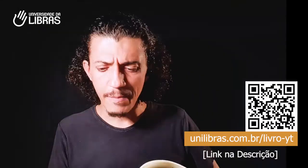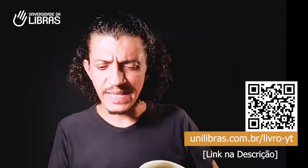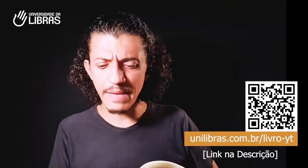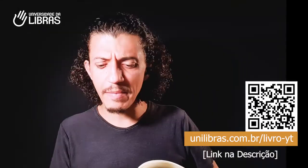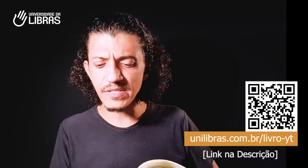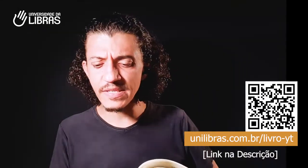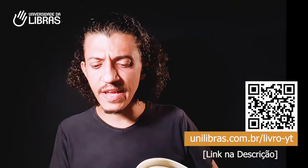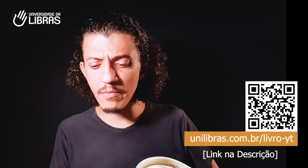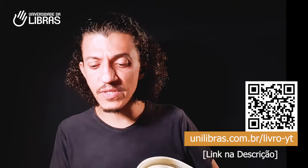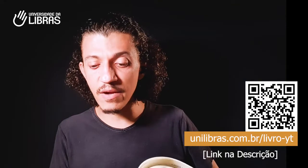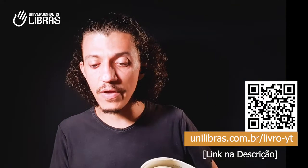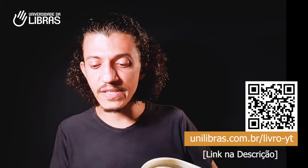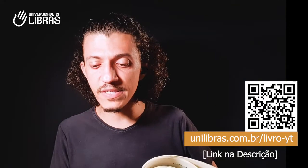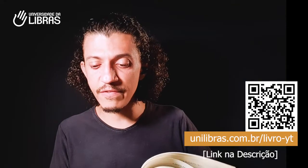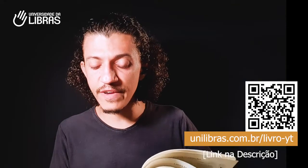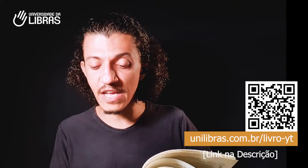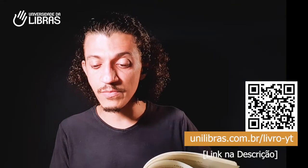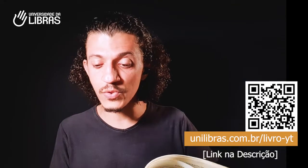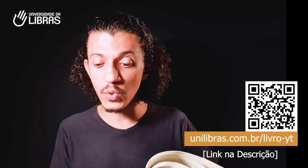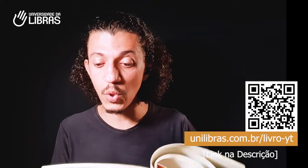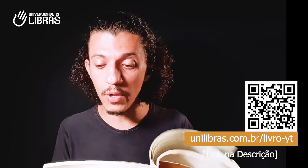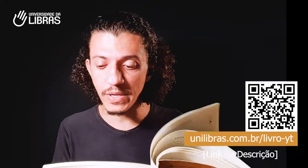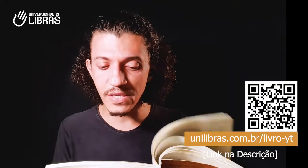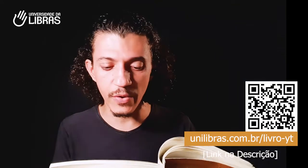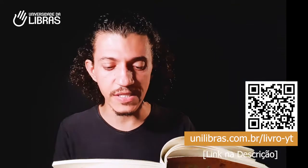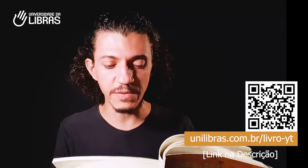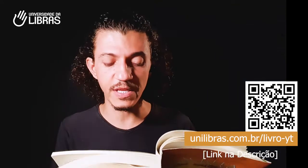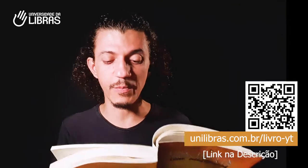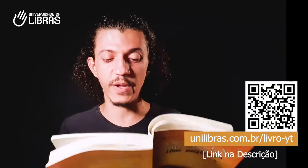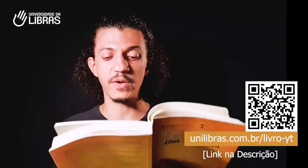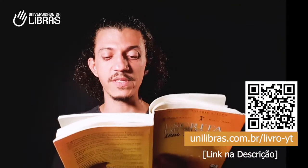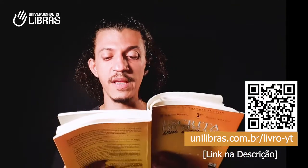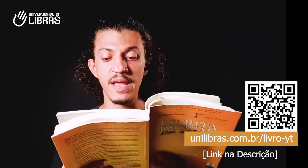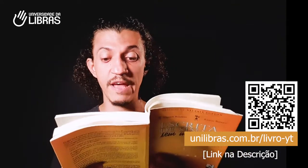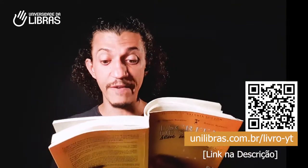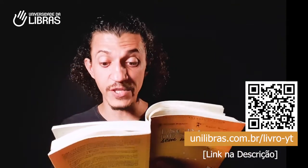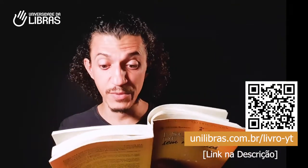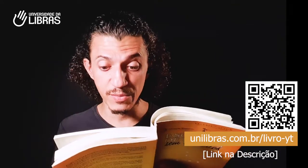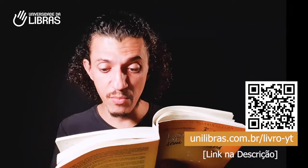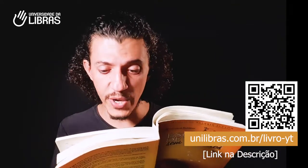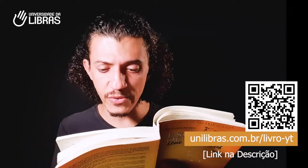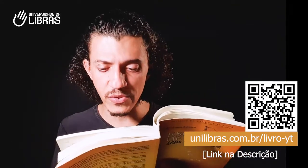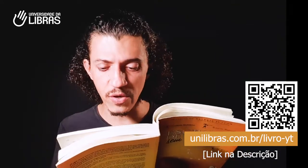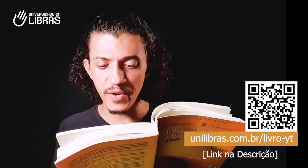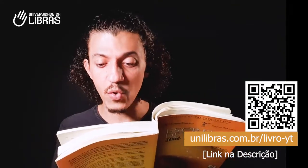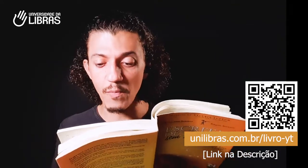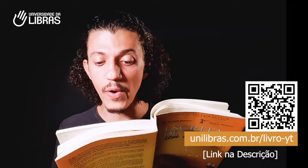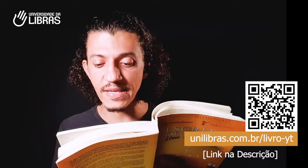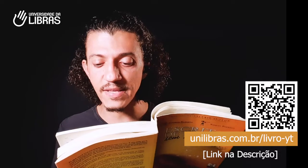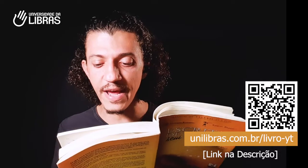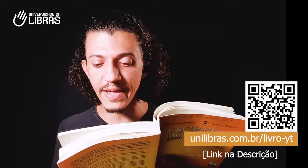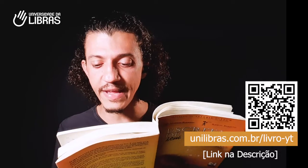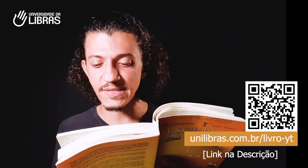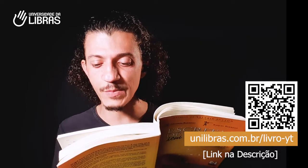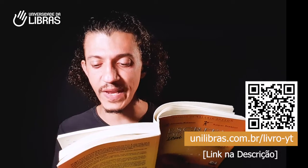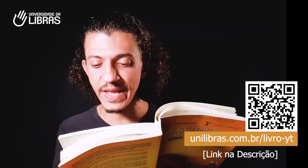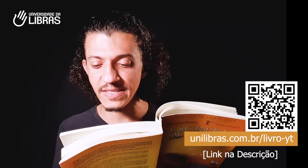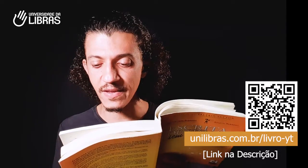percebemos que todos nós refletimos muito sobre essa experiência